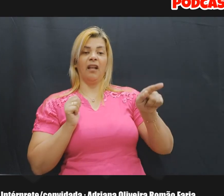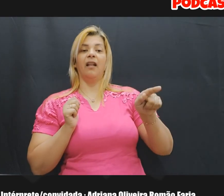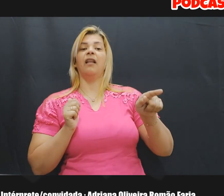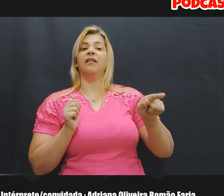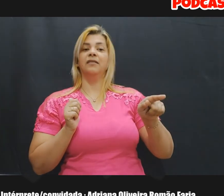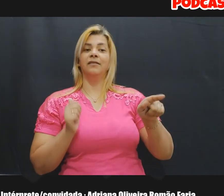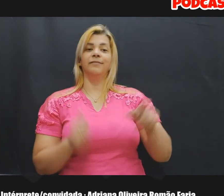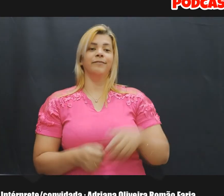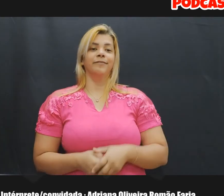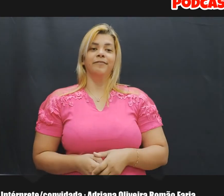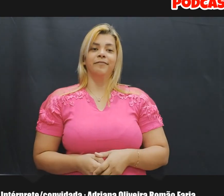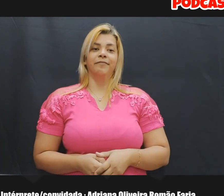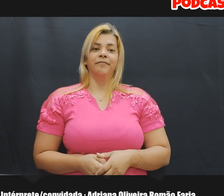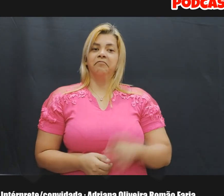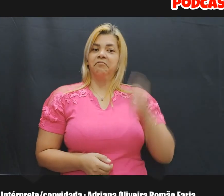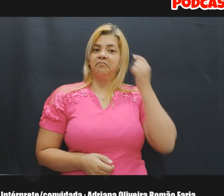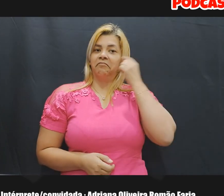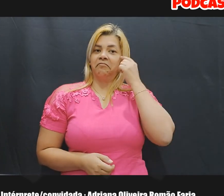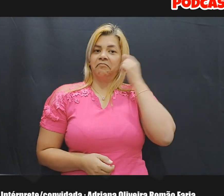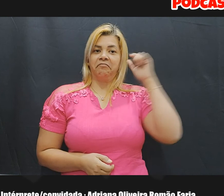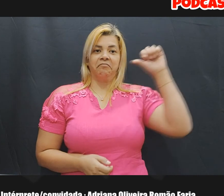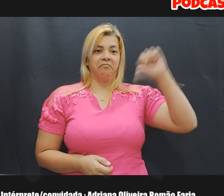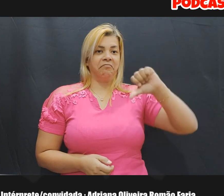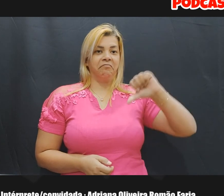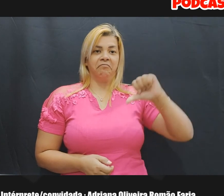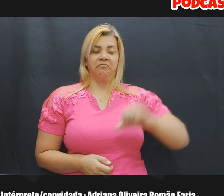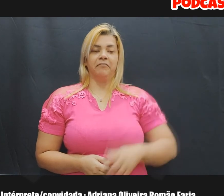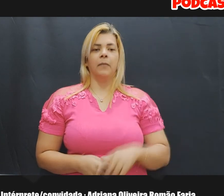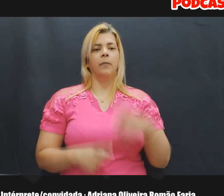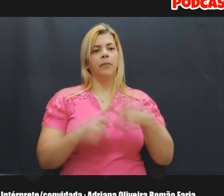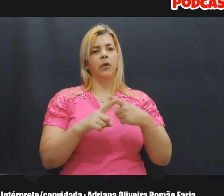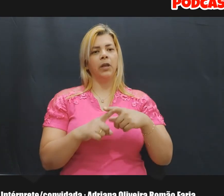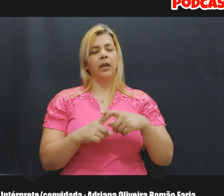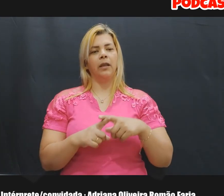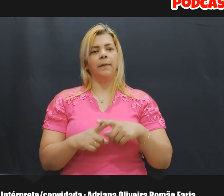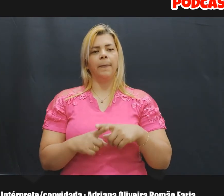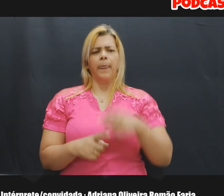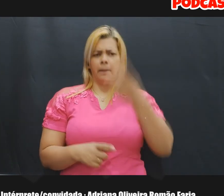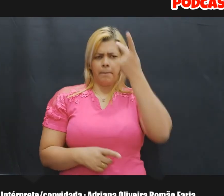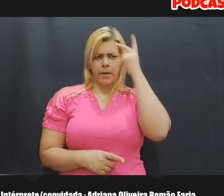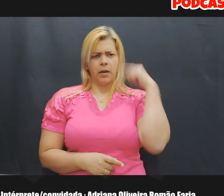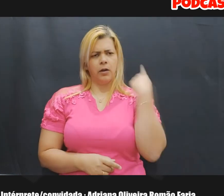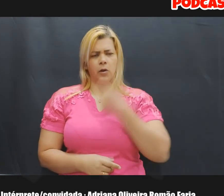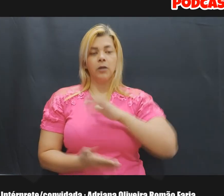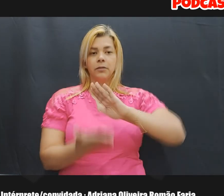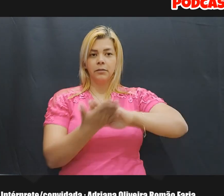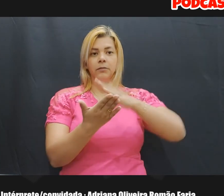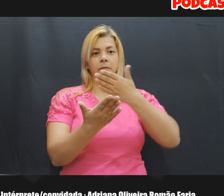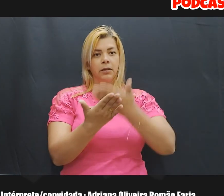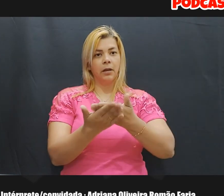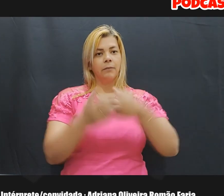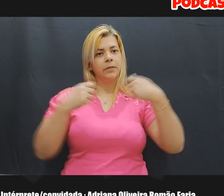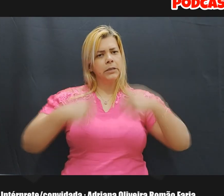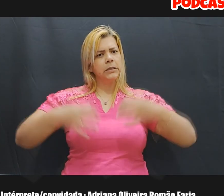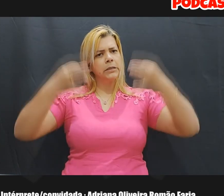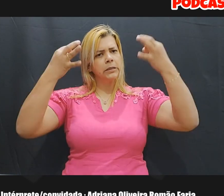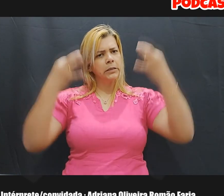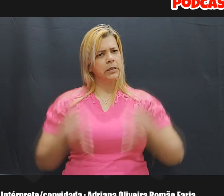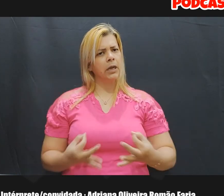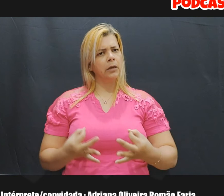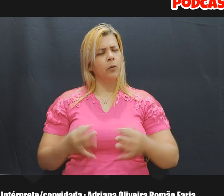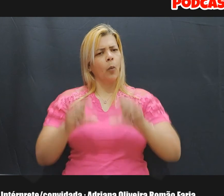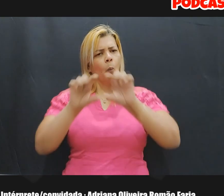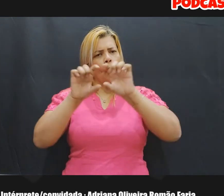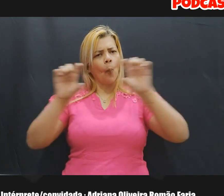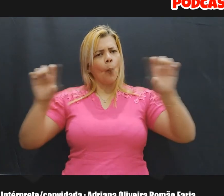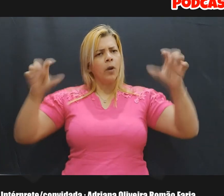sinceramente, não sei o que pensam, porque pra gente interpretar é muito sério. Porque você tem que passar o contexto